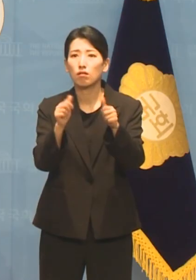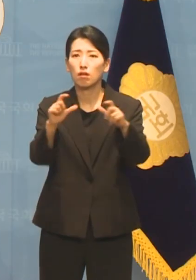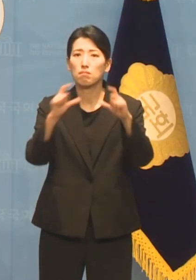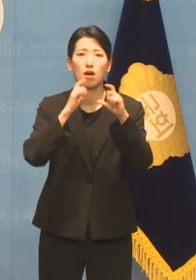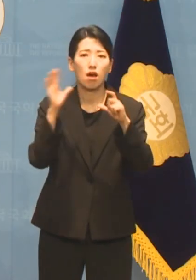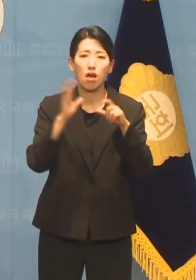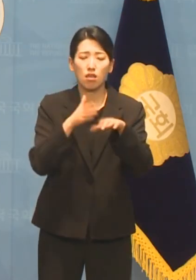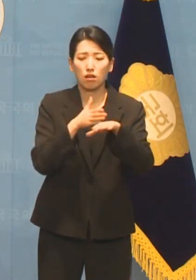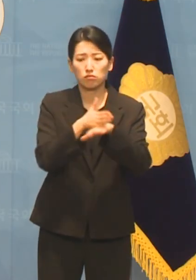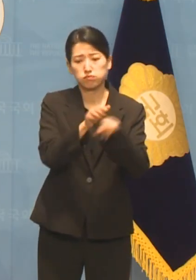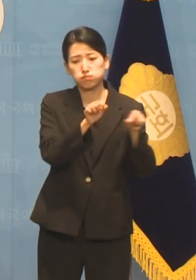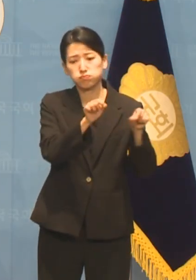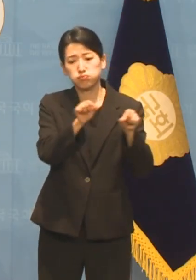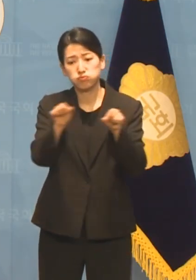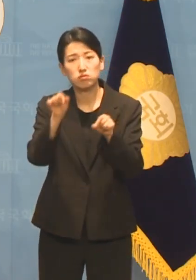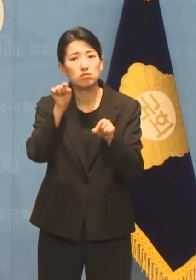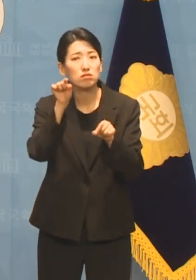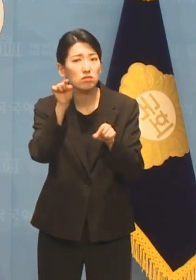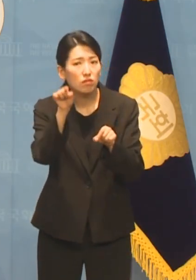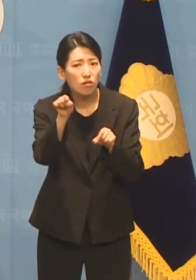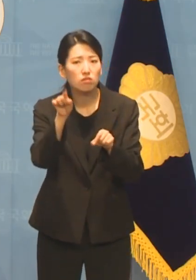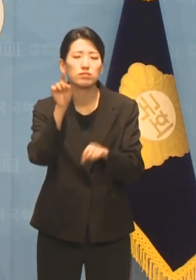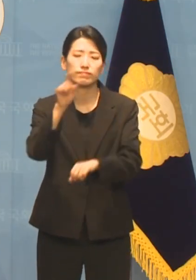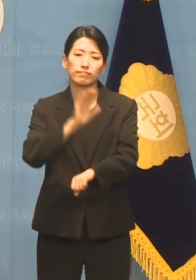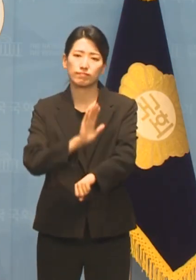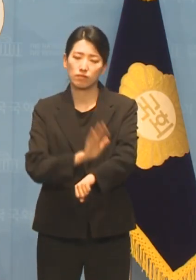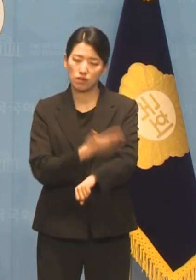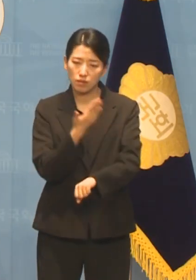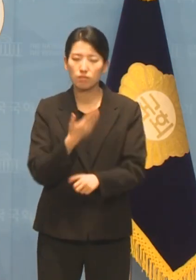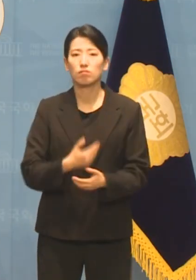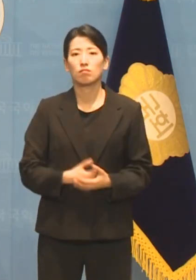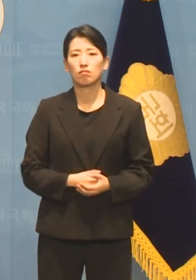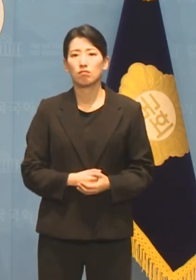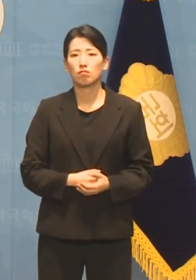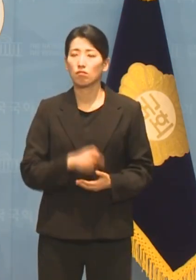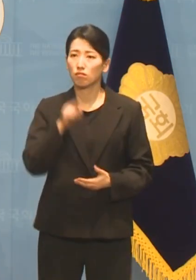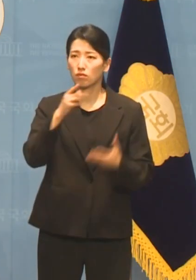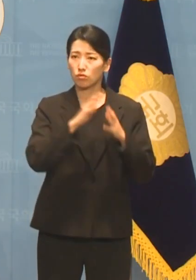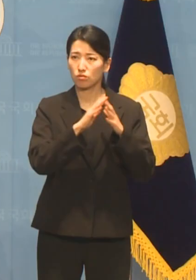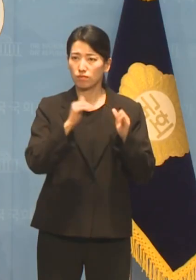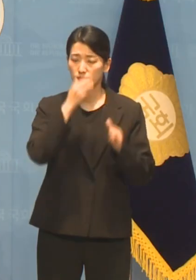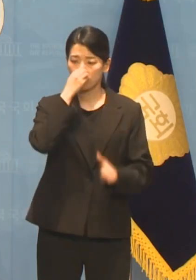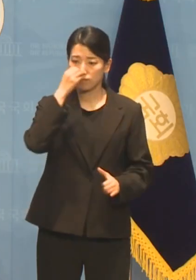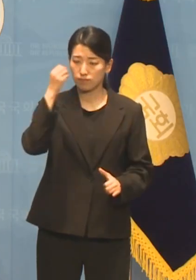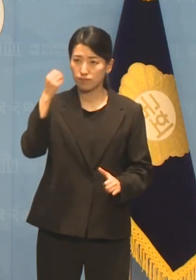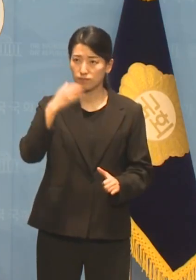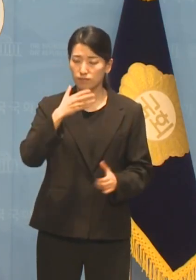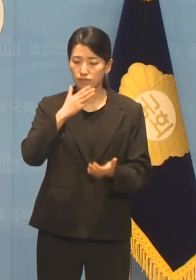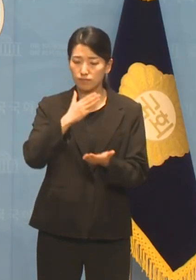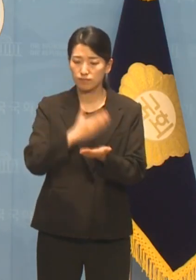헌재의 명백한 부작위입니다. 더 이상 국민을 기만해서는 안 됩니다.